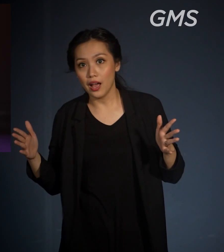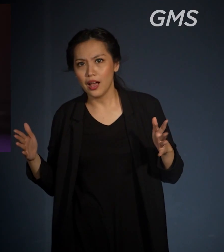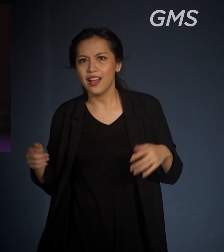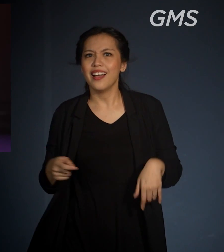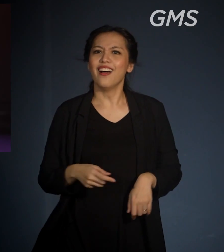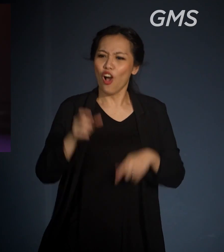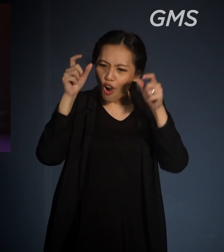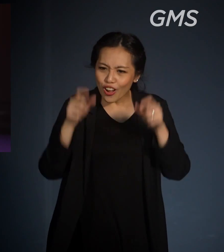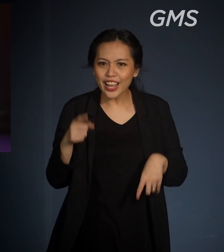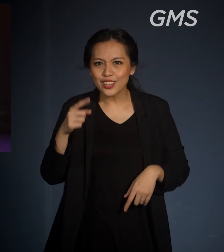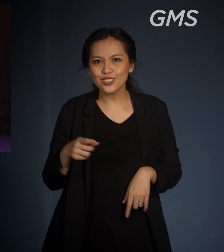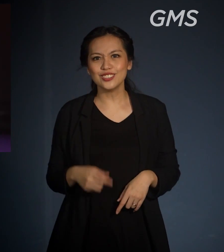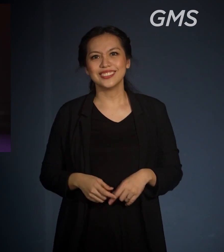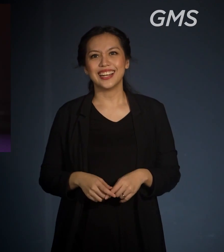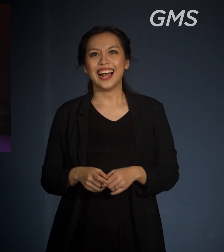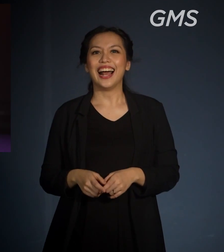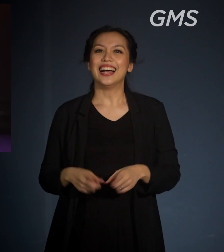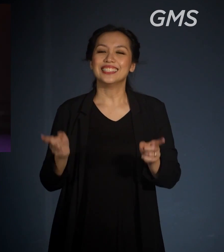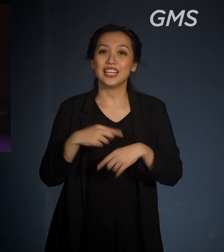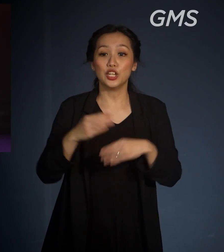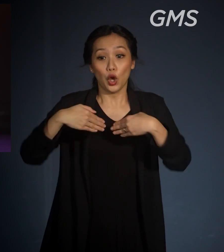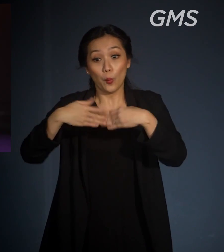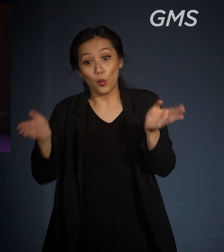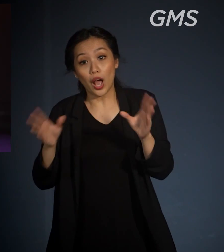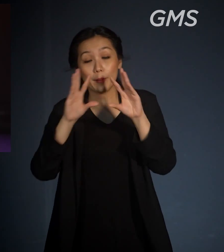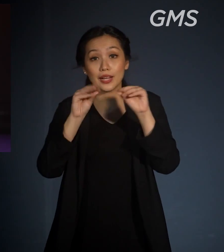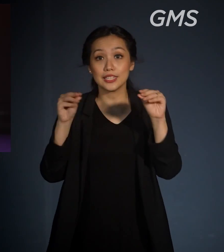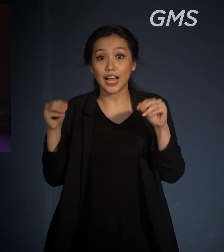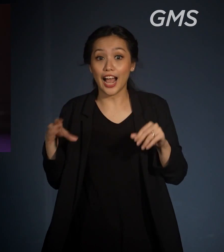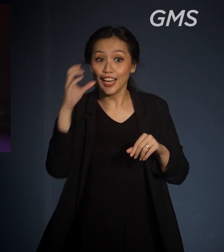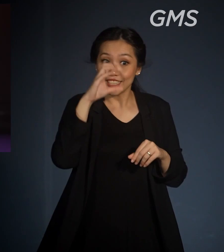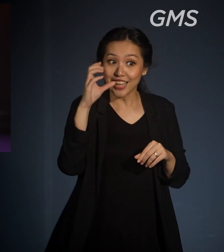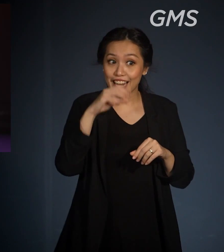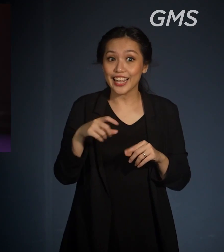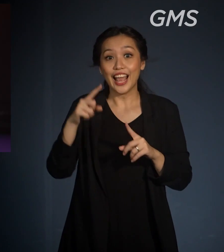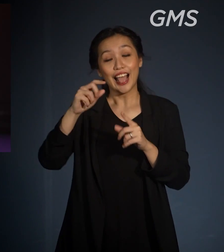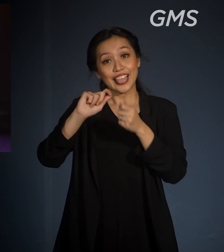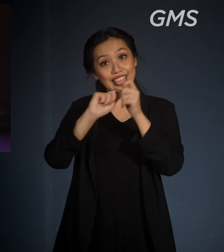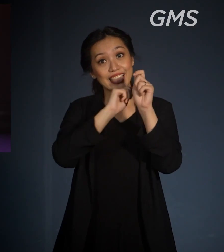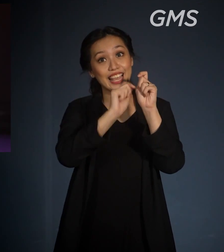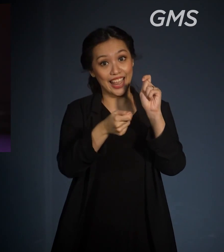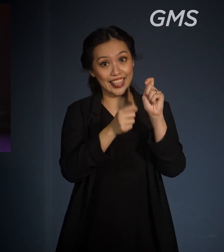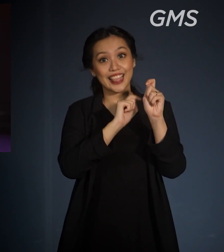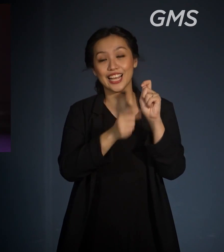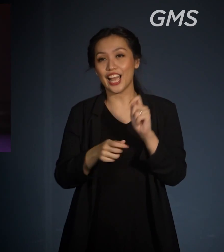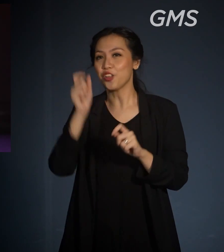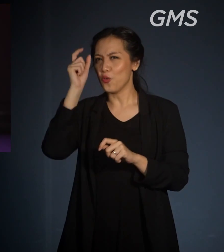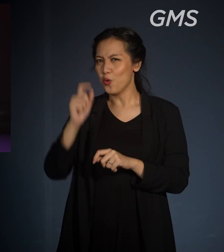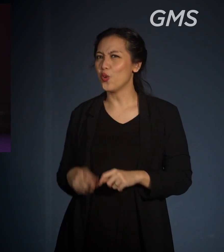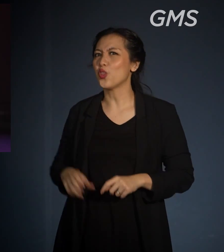Sehingga ini dari awal itu berkembang menjadi sebuah maskapai, saudara. Gara-gara ketemu dengan